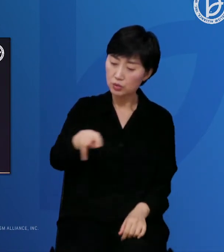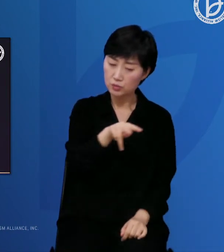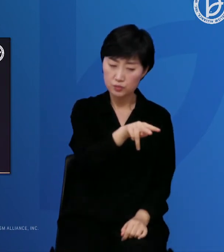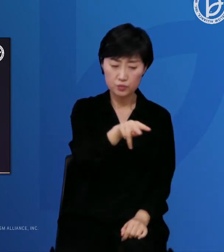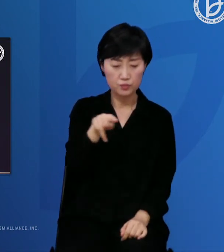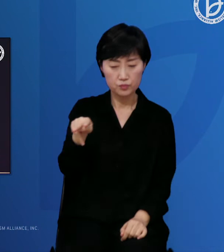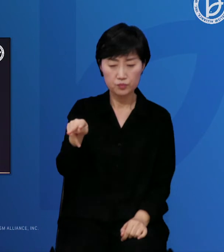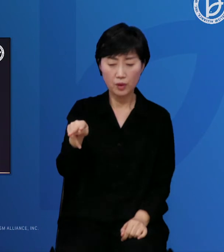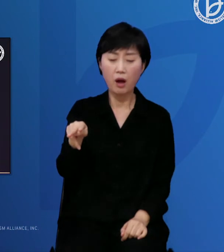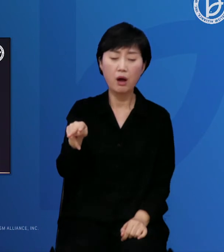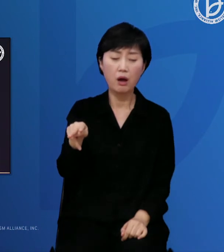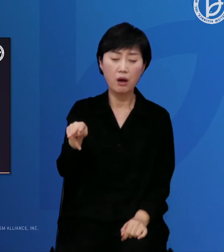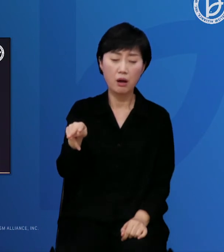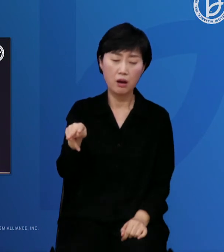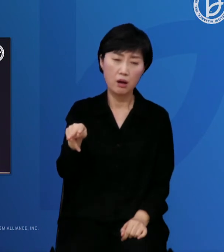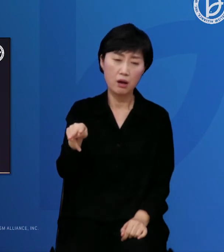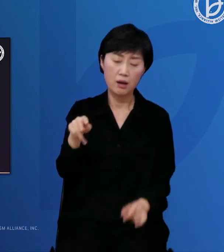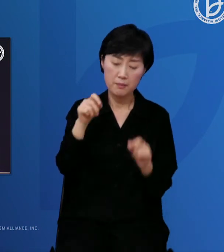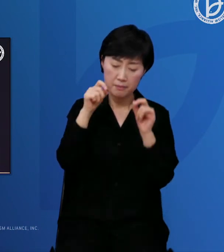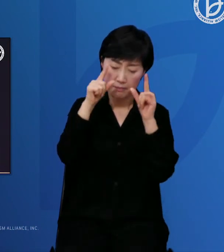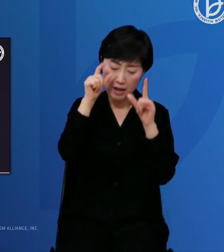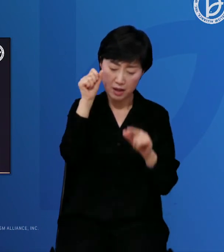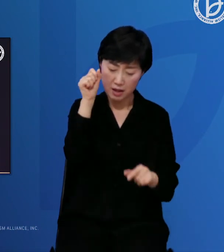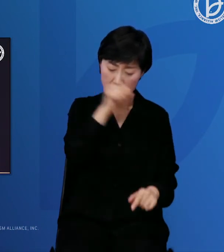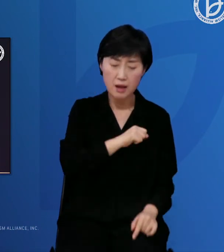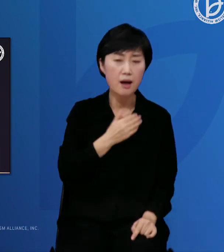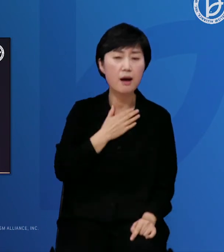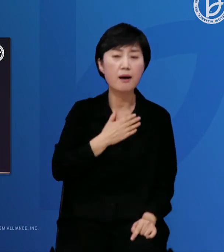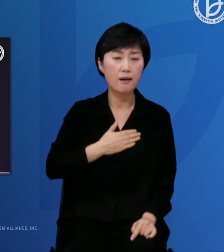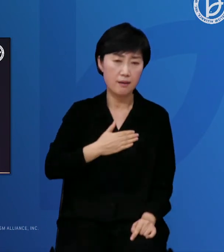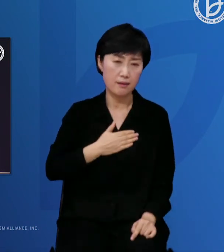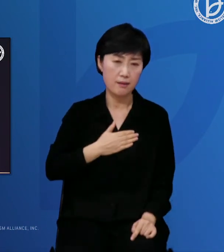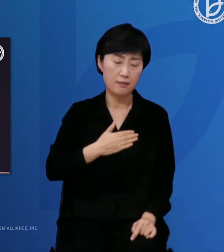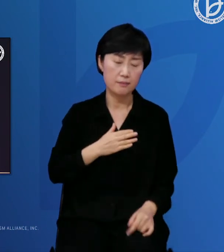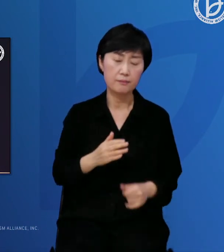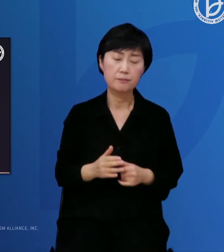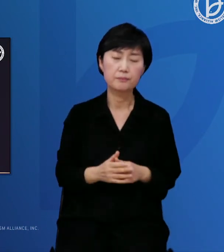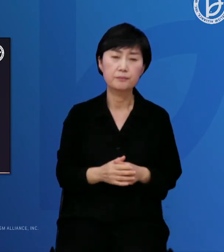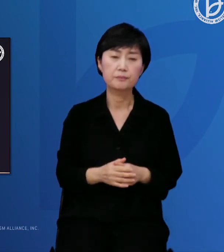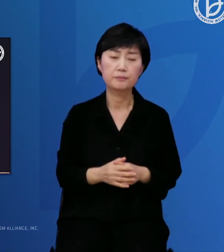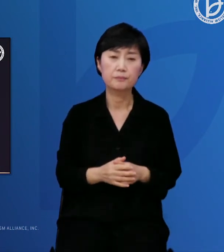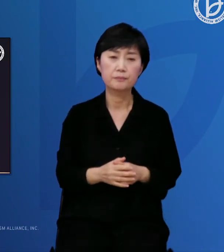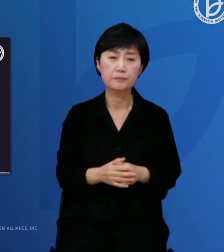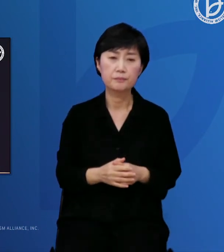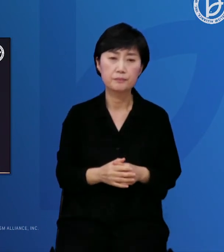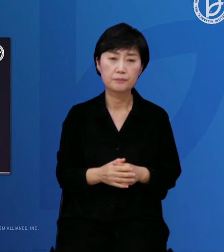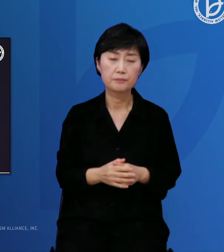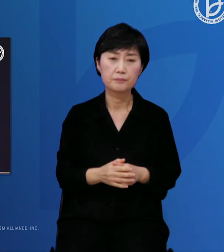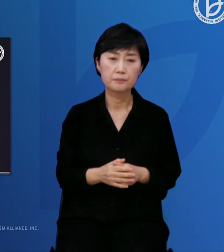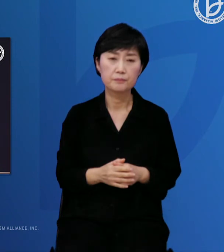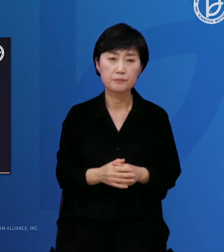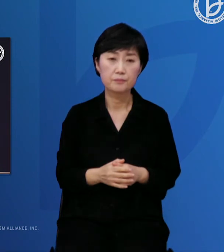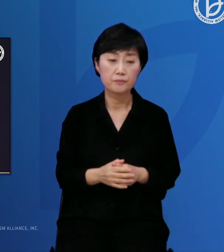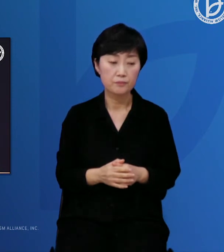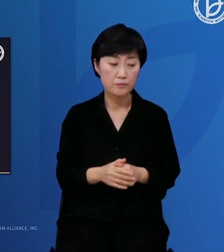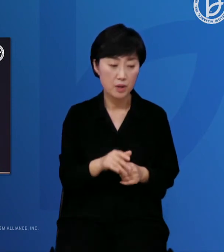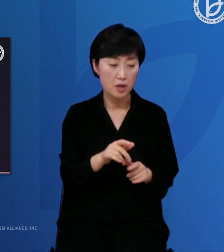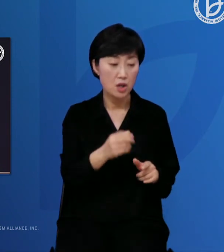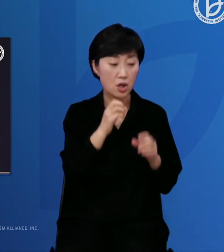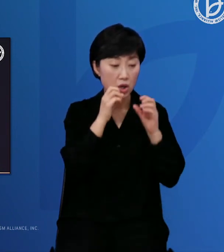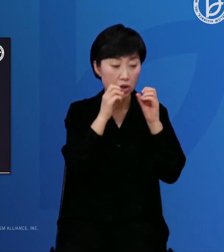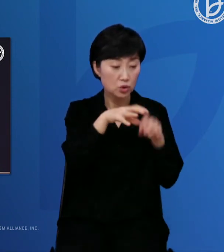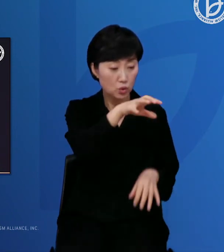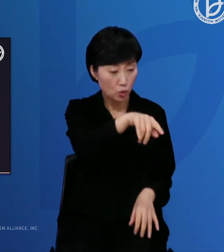이거구나 하는 거죠. But one day I realized it when I looked at the evangelism field and the fields of the world. 눈에 전혀 보이지 않게 이 흑암